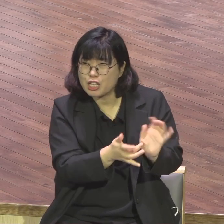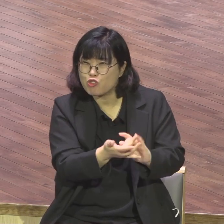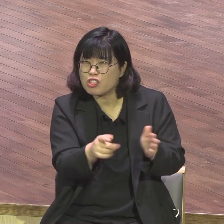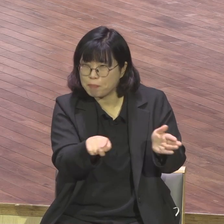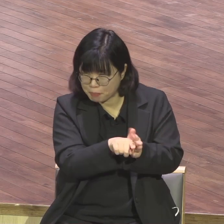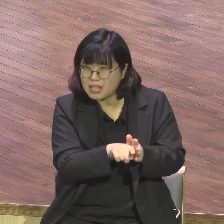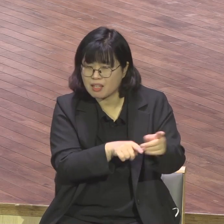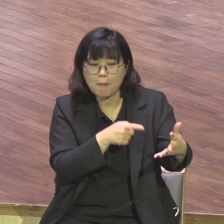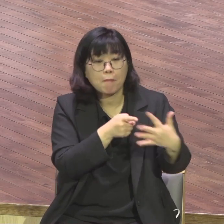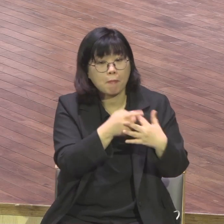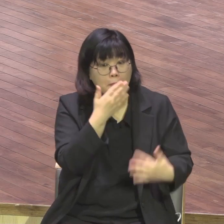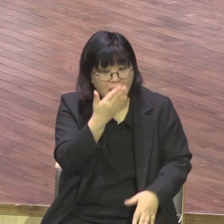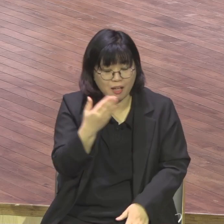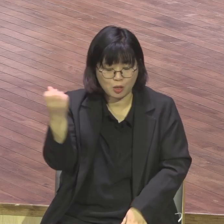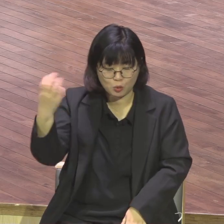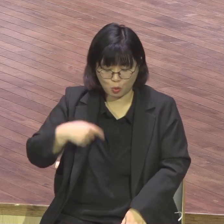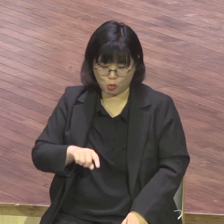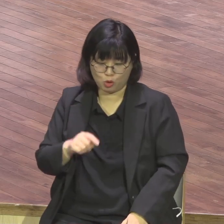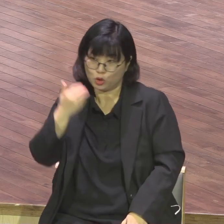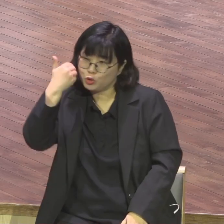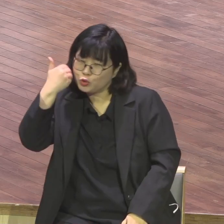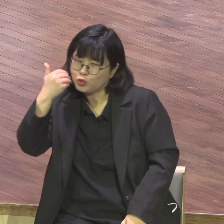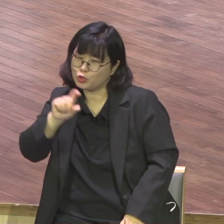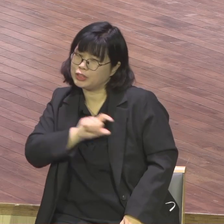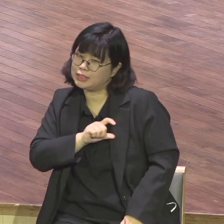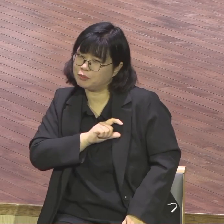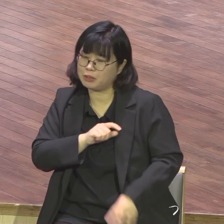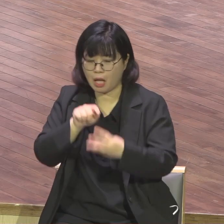뱀용자 용용자거든요. 용용자